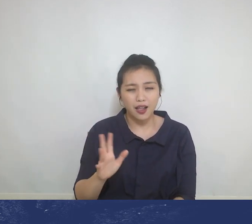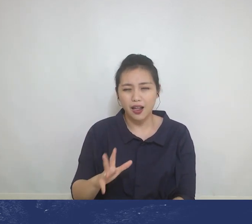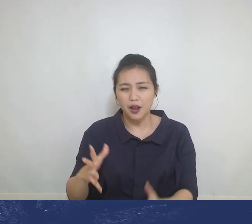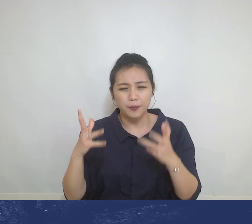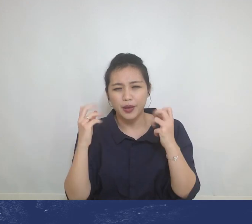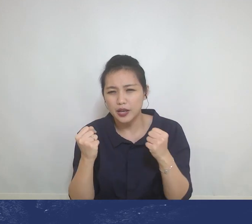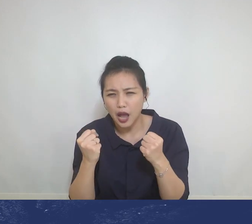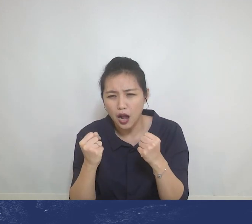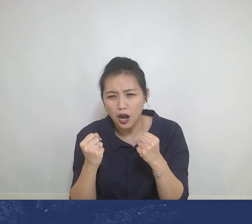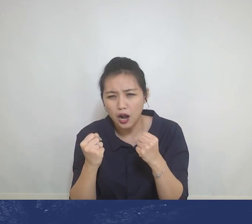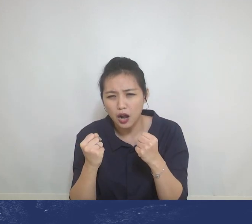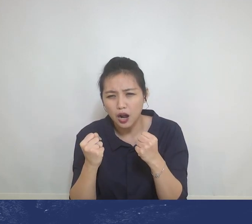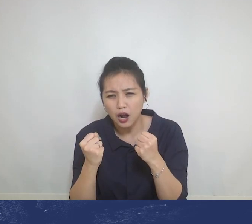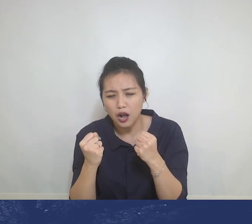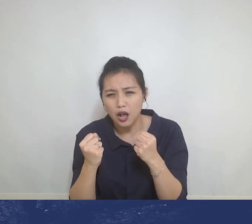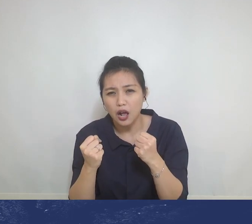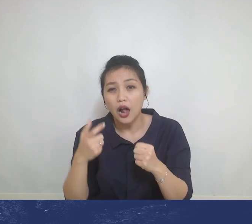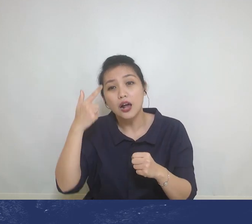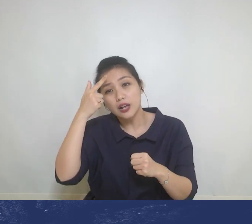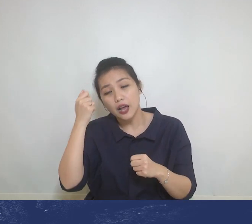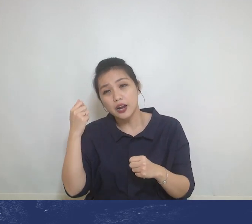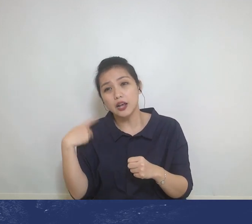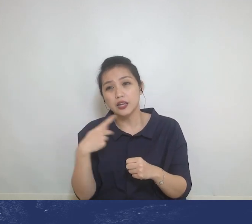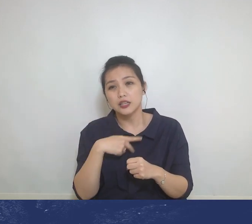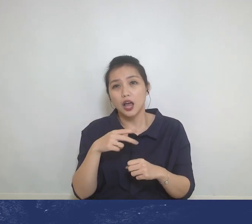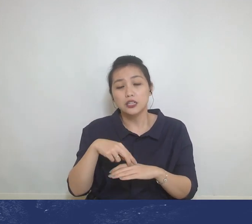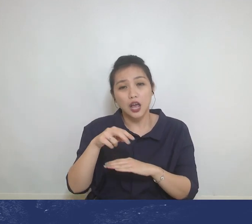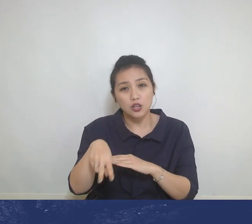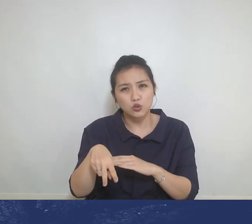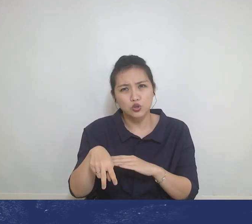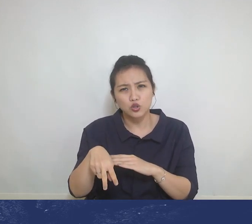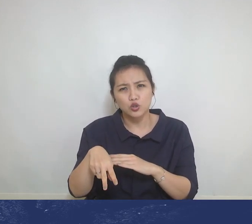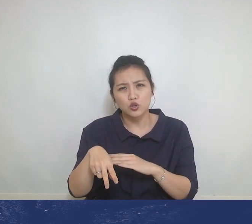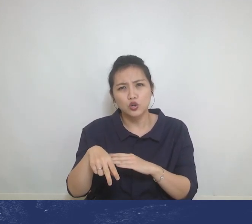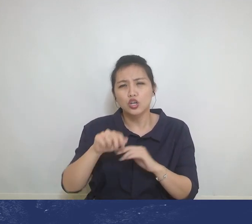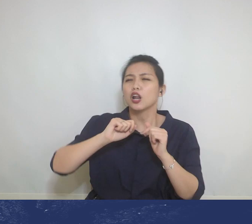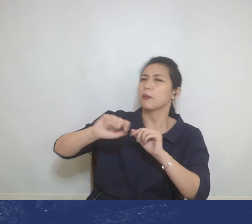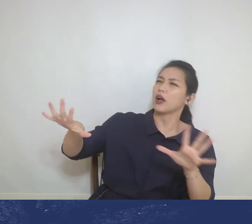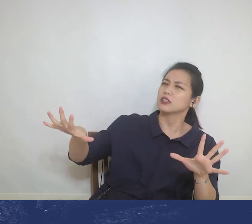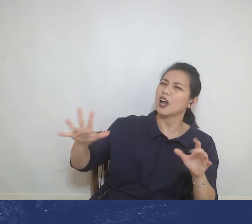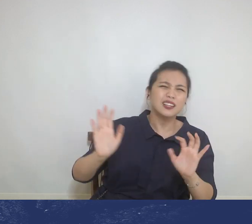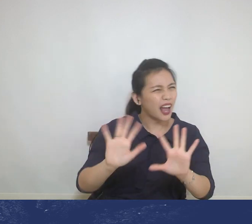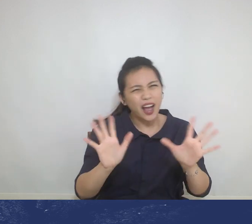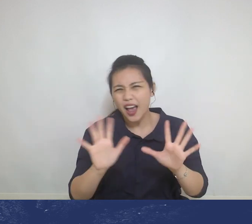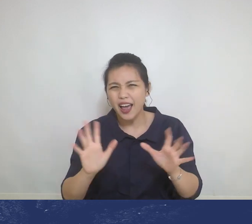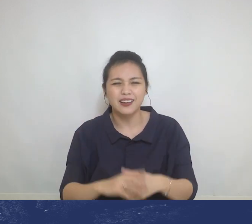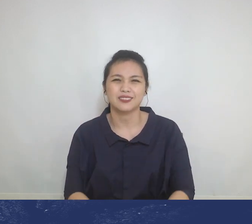kita sudah pegangan sama Tuhan, karena kita dibuat terpelecok, kita lepasin Tuhannya dan kita pegangin terpelecok